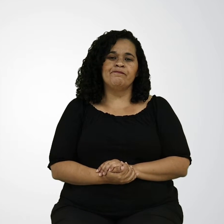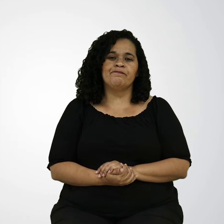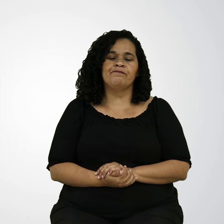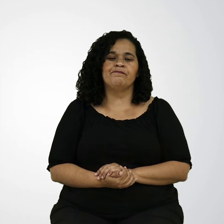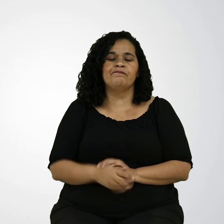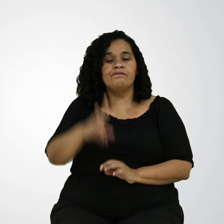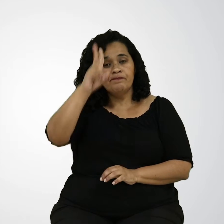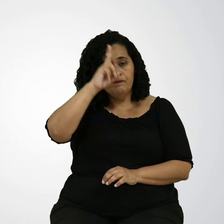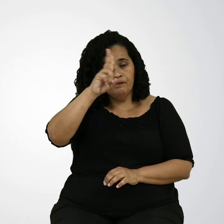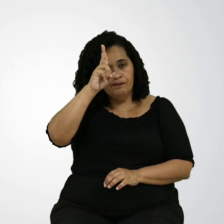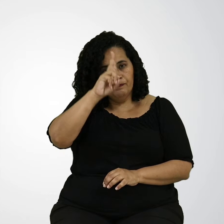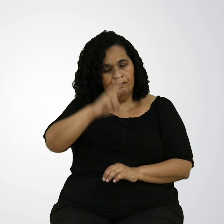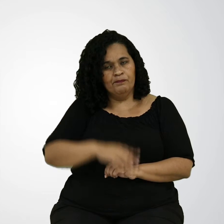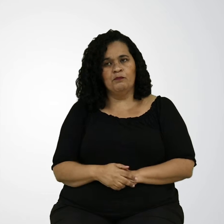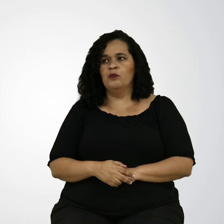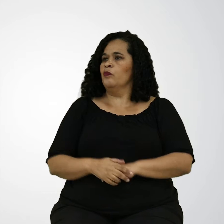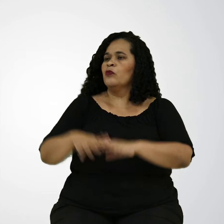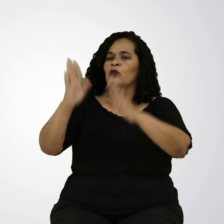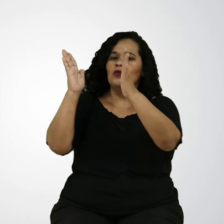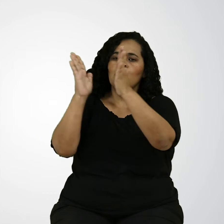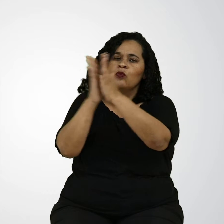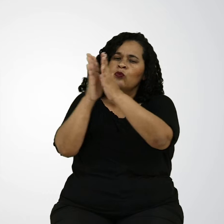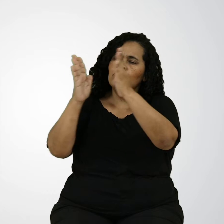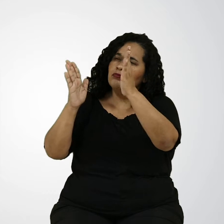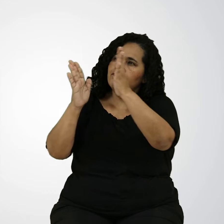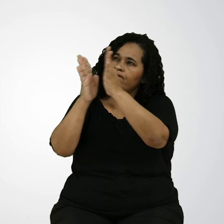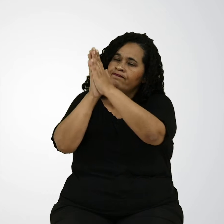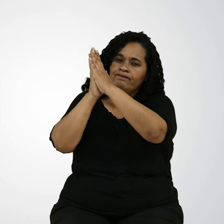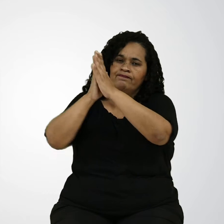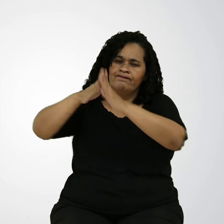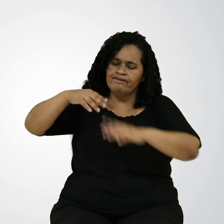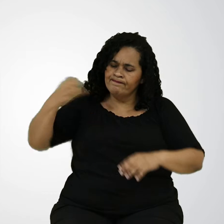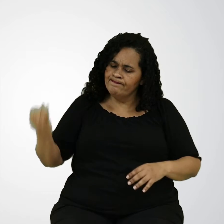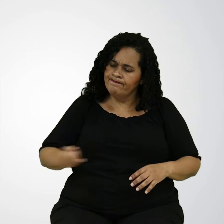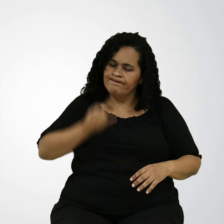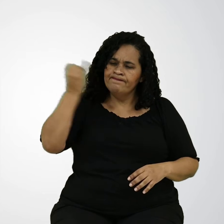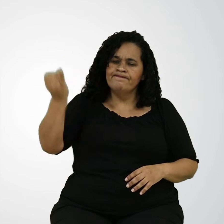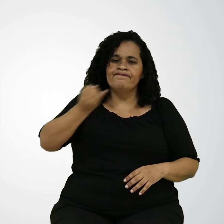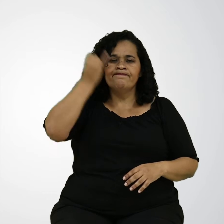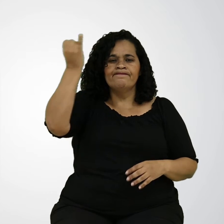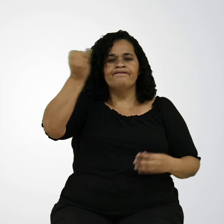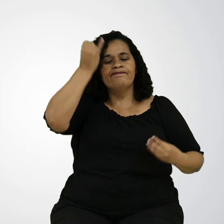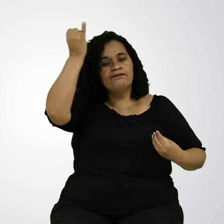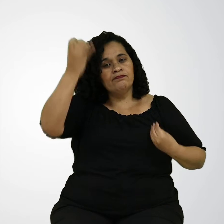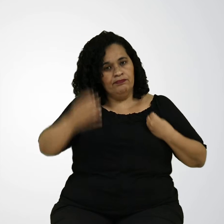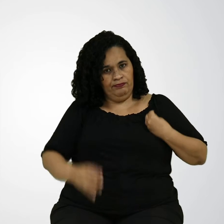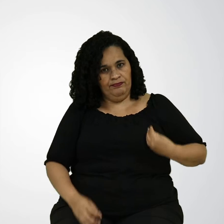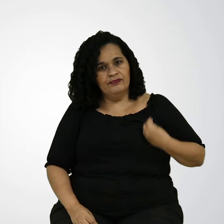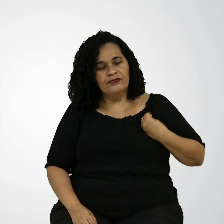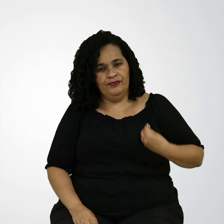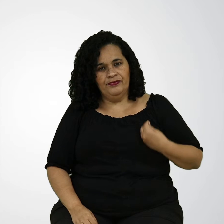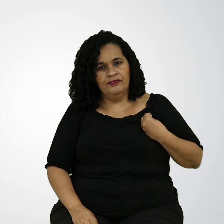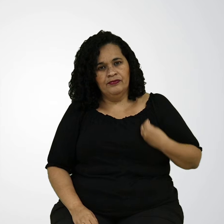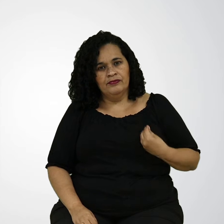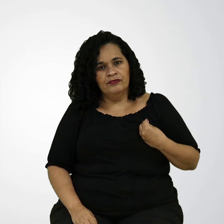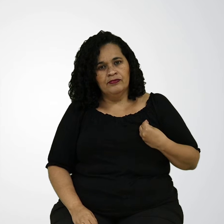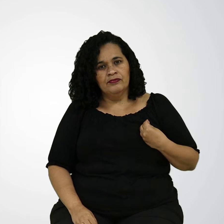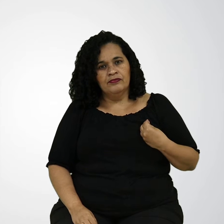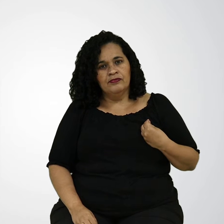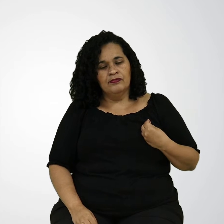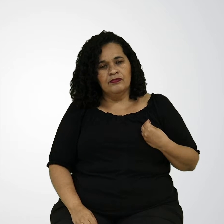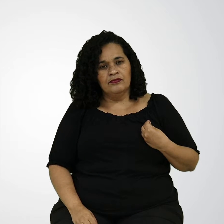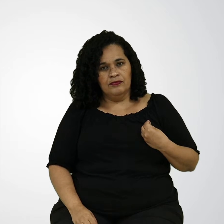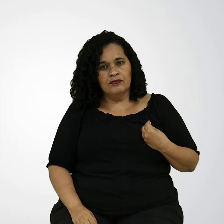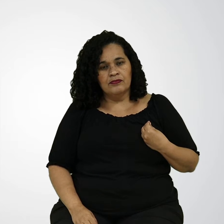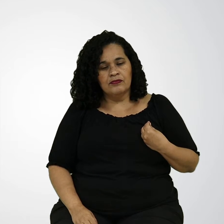oração ela é fundamental e essencial para todo cristão. Por isso não há como falar em cristianismo no